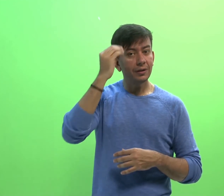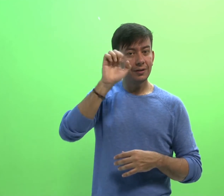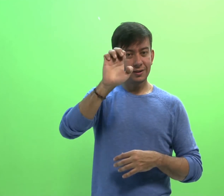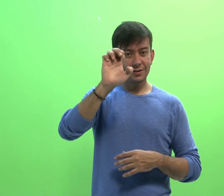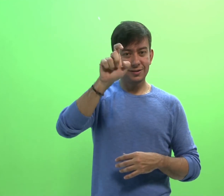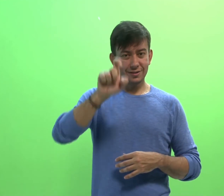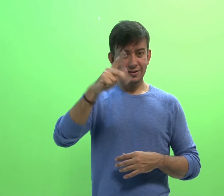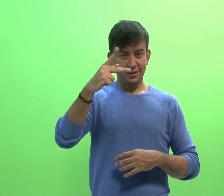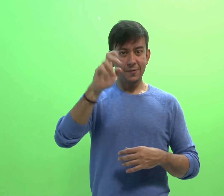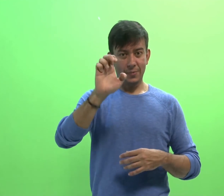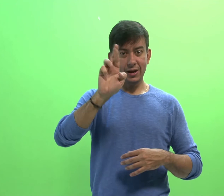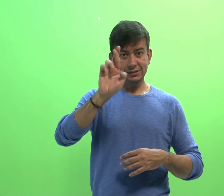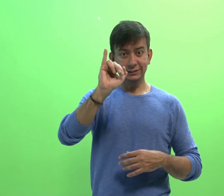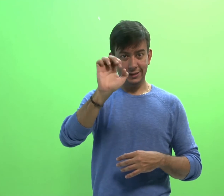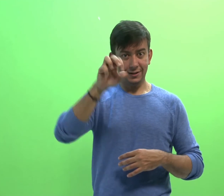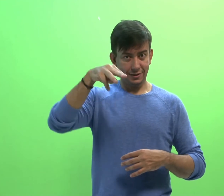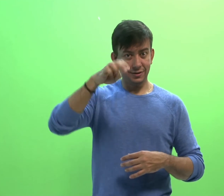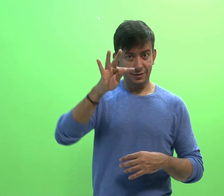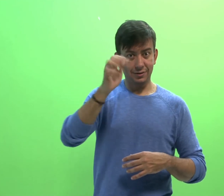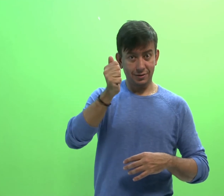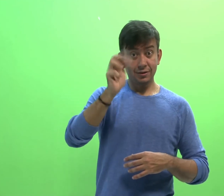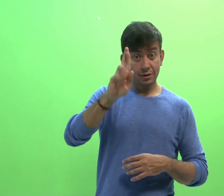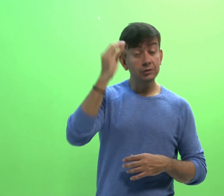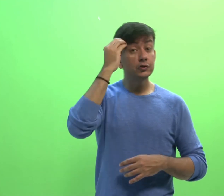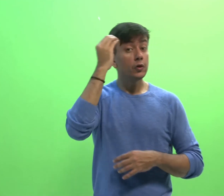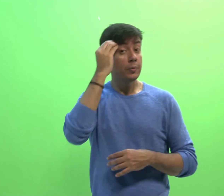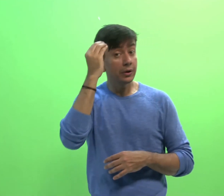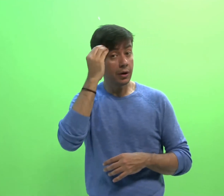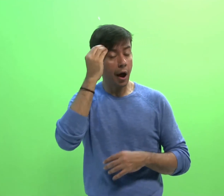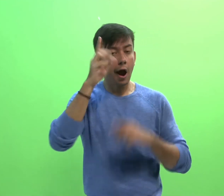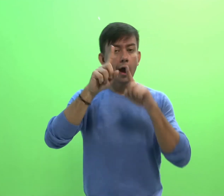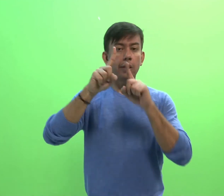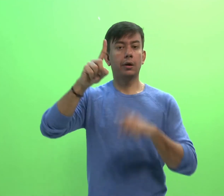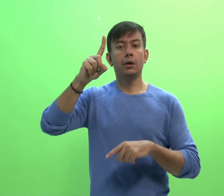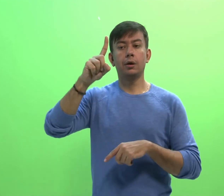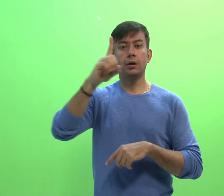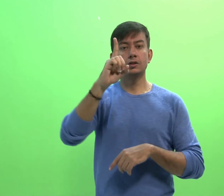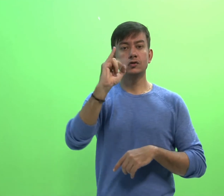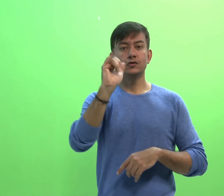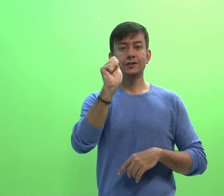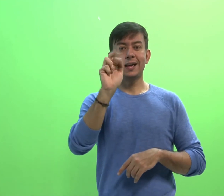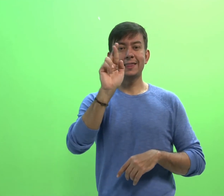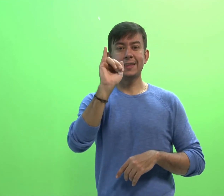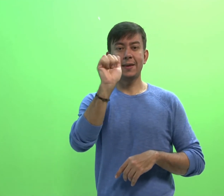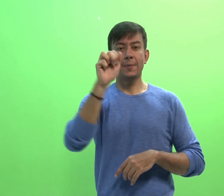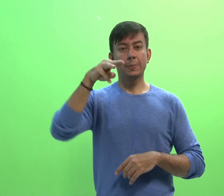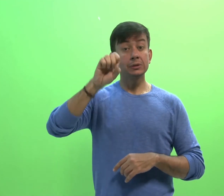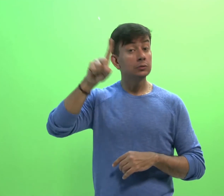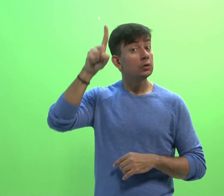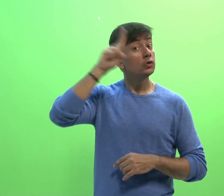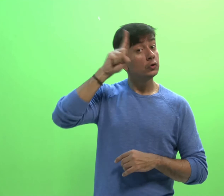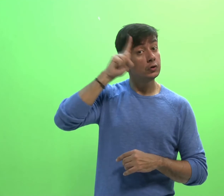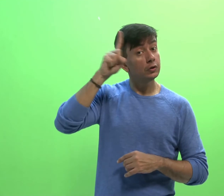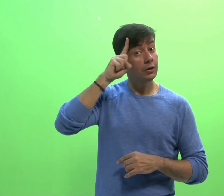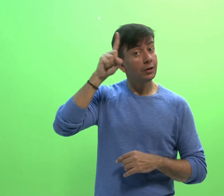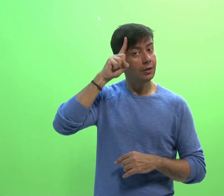para experimentar. Na parte lateral do rosto. E diariamente, assim.